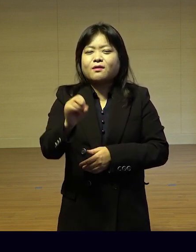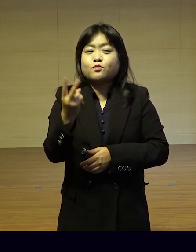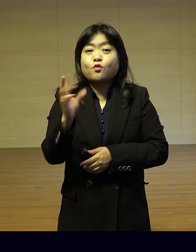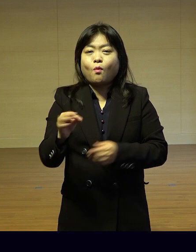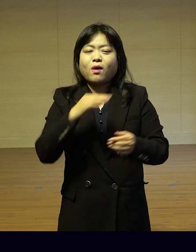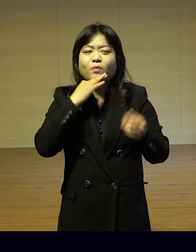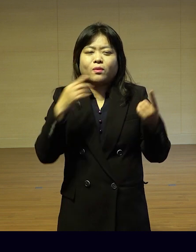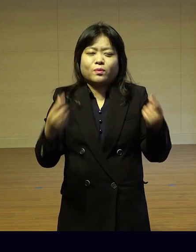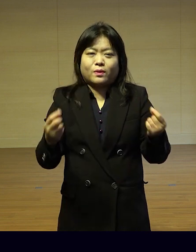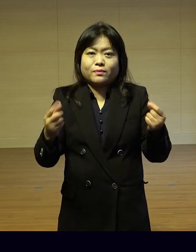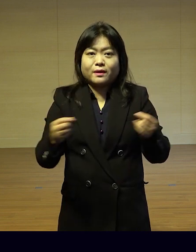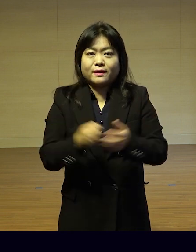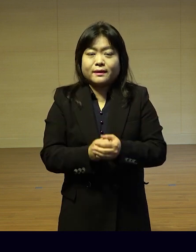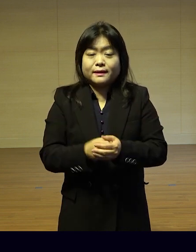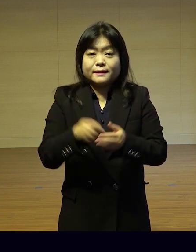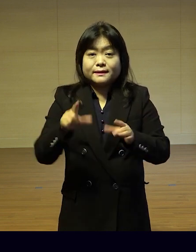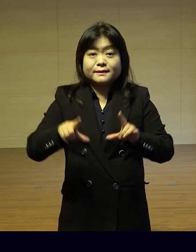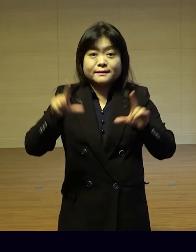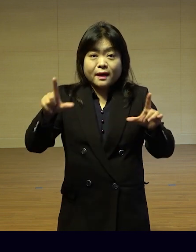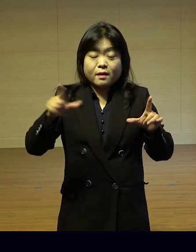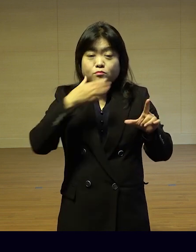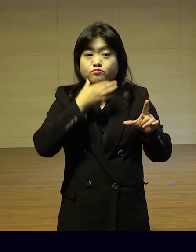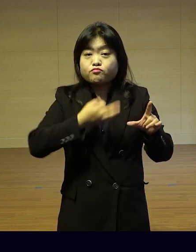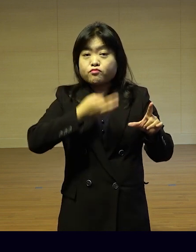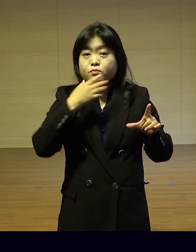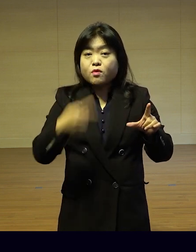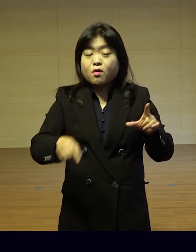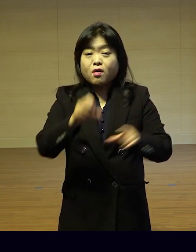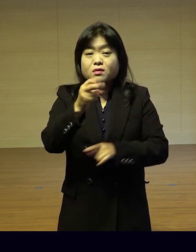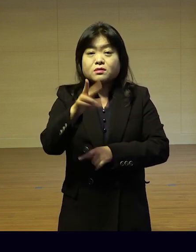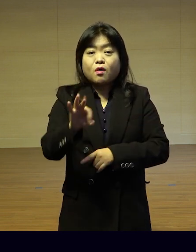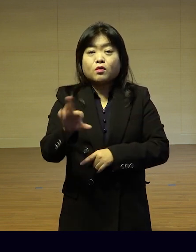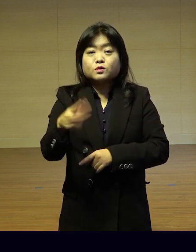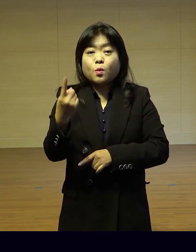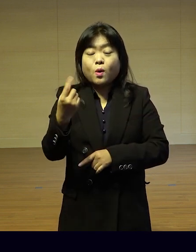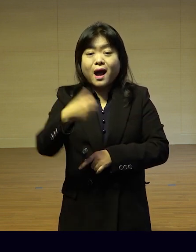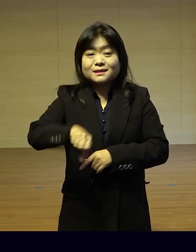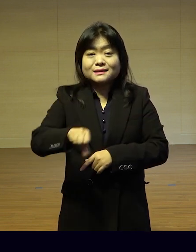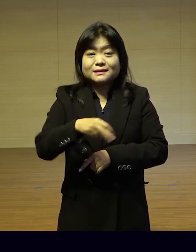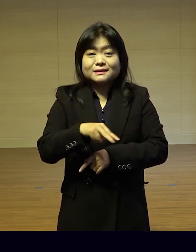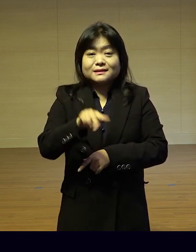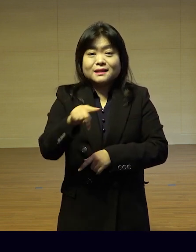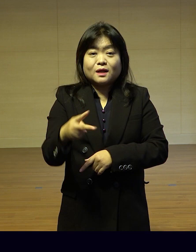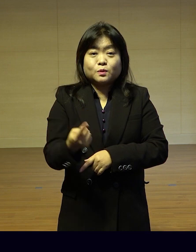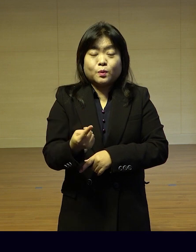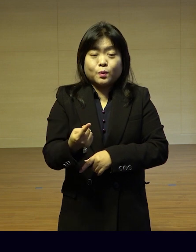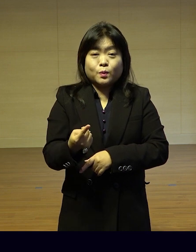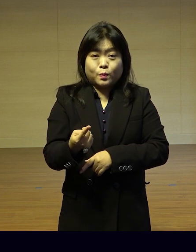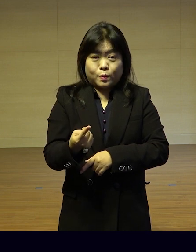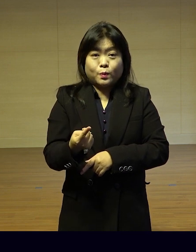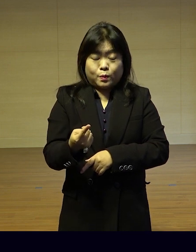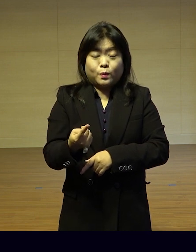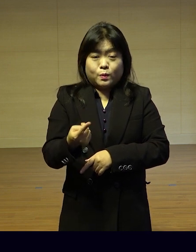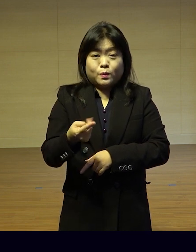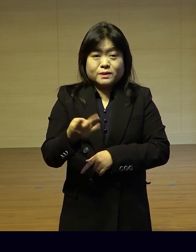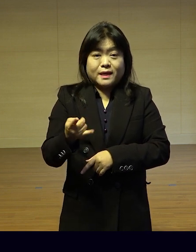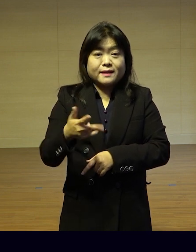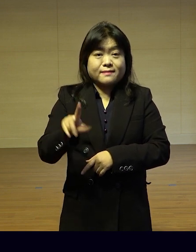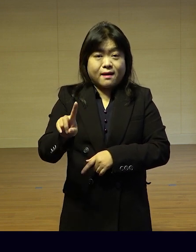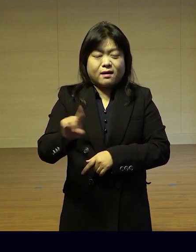공교롭게도 불행한 일인 영조의 아들 사도세자가 뒤지에서 죽은 해이기도